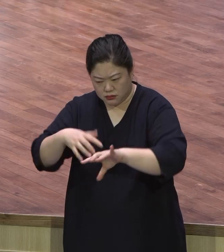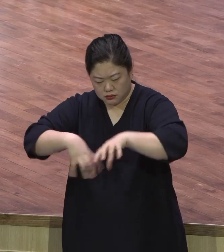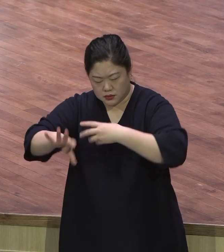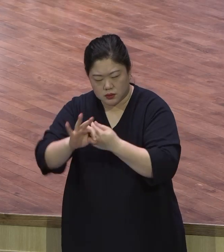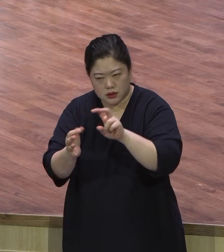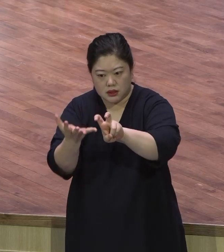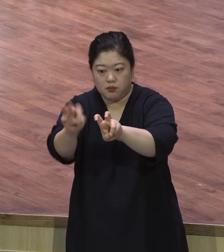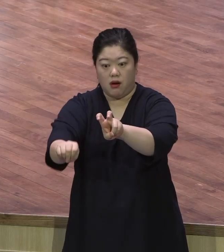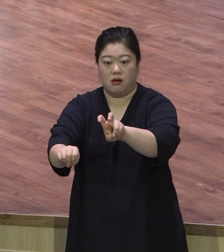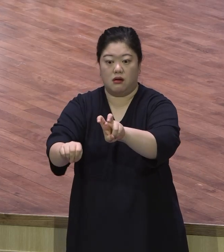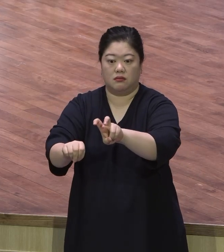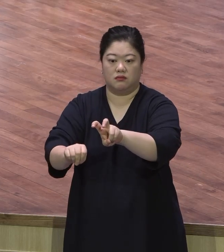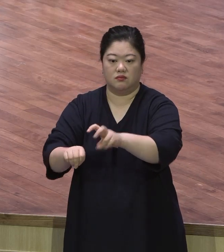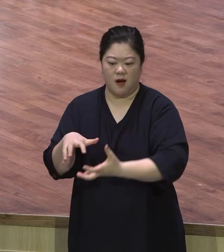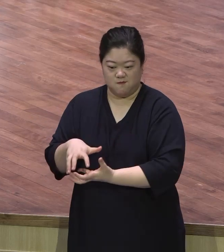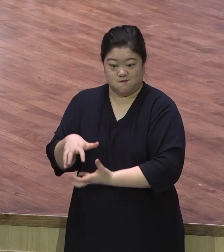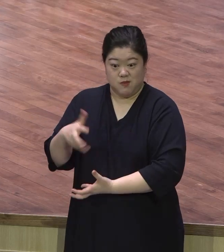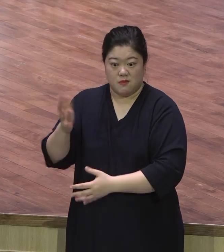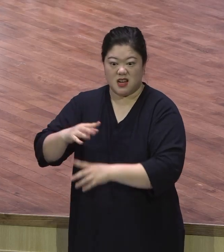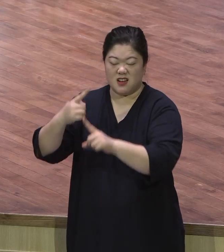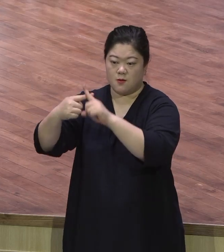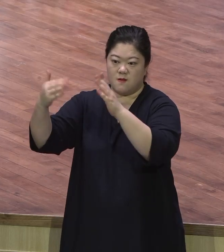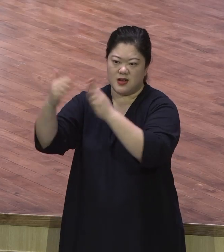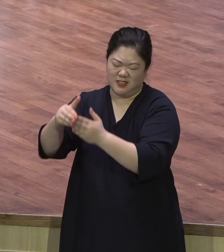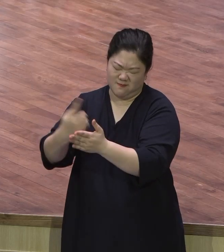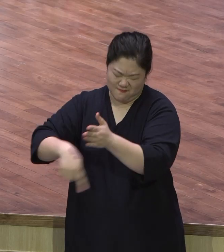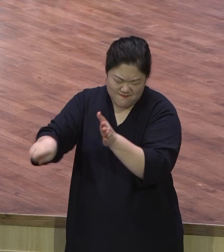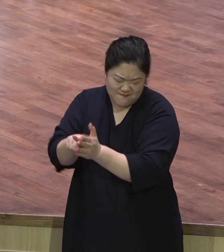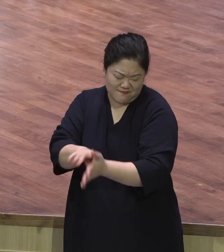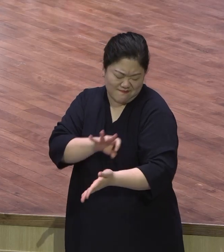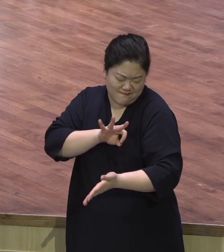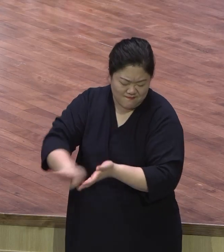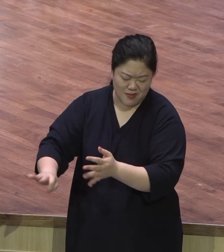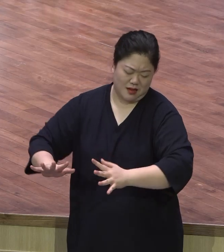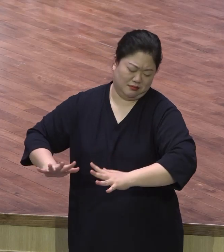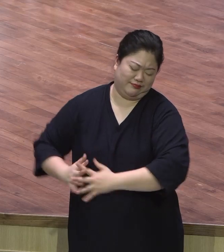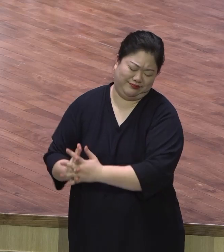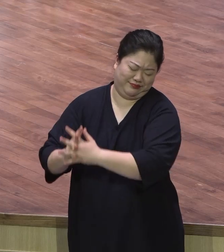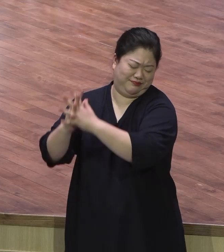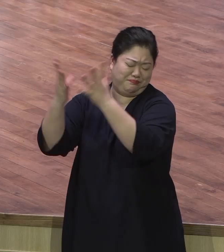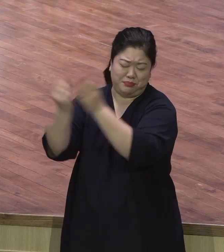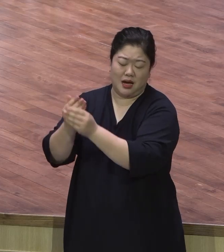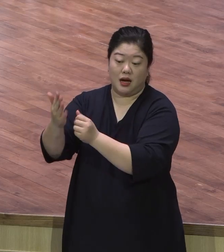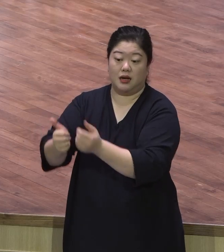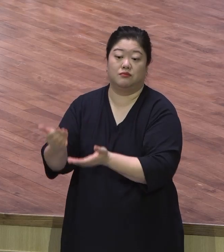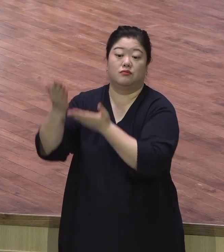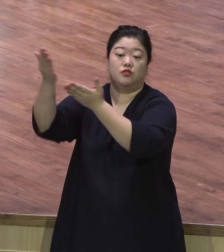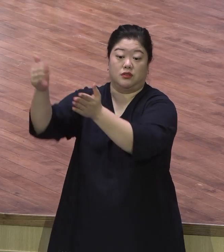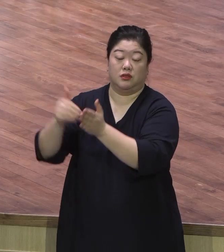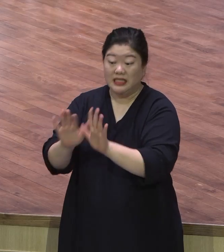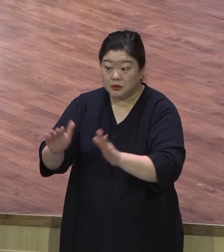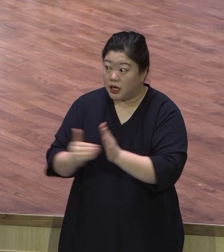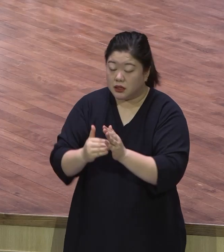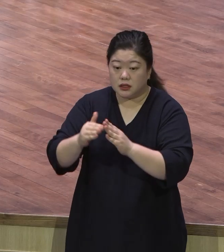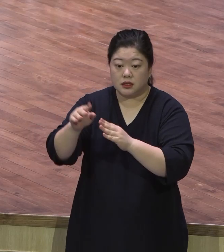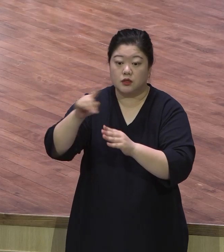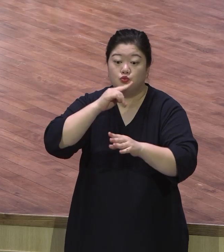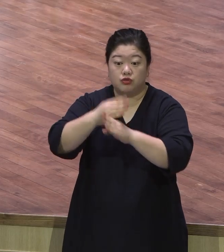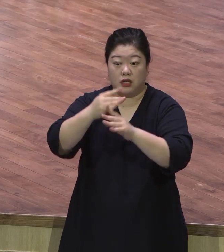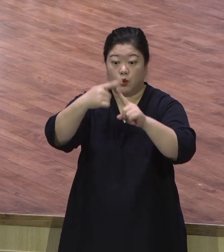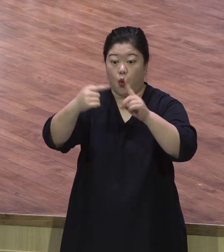가져온 거 가지고 교회 건축을 멋지게 지었어요 하나님께 드렸어요 지금까지 기록에 나와있어요